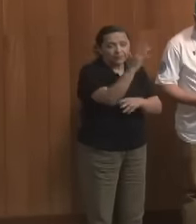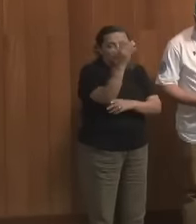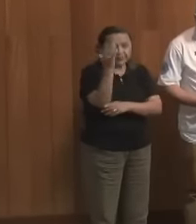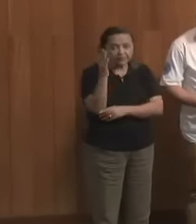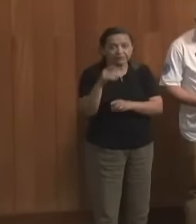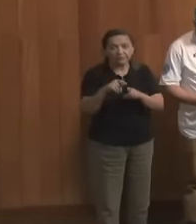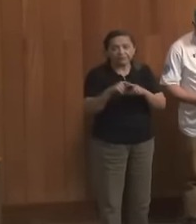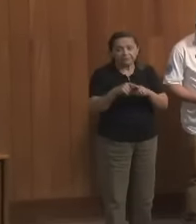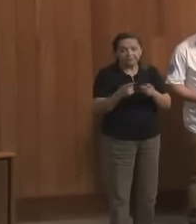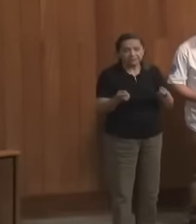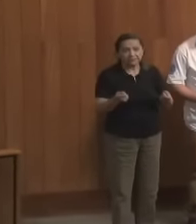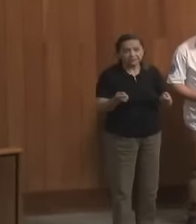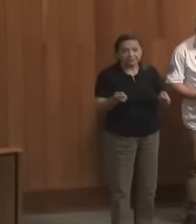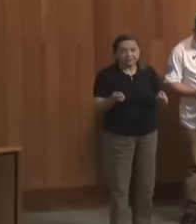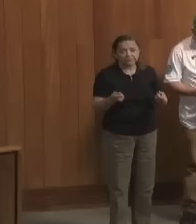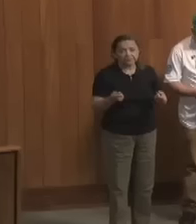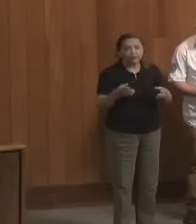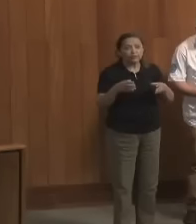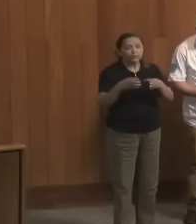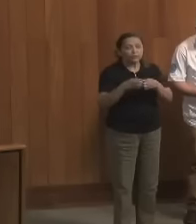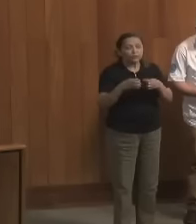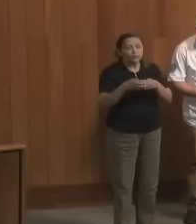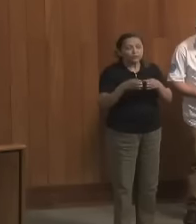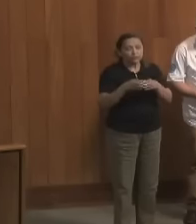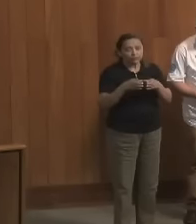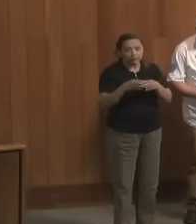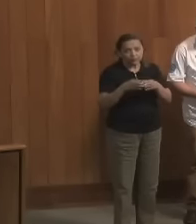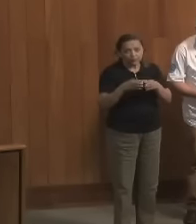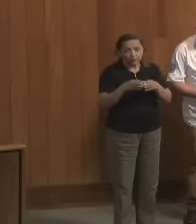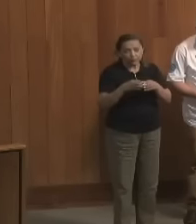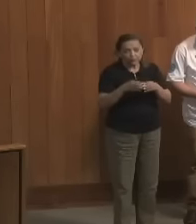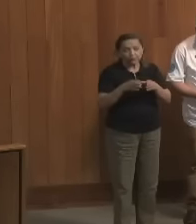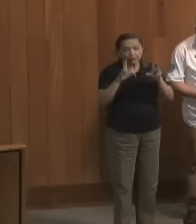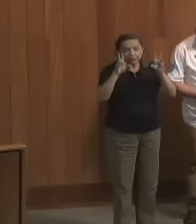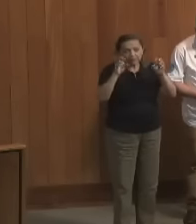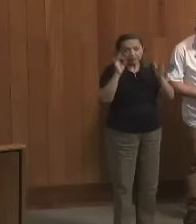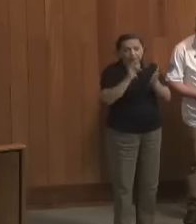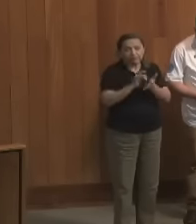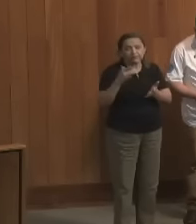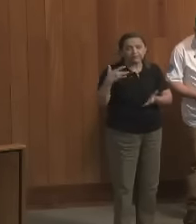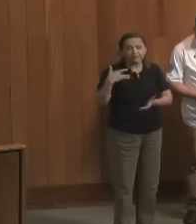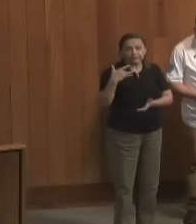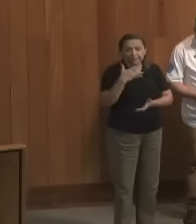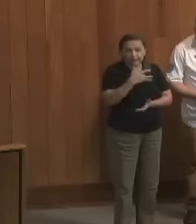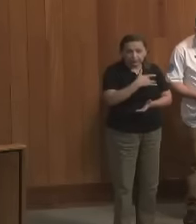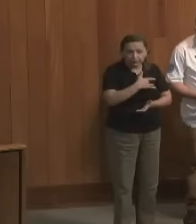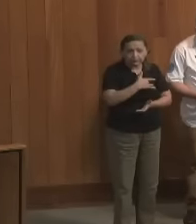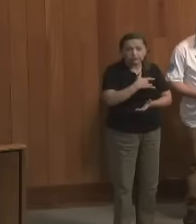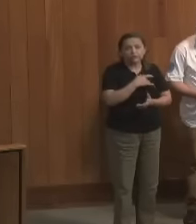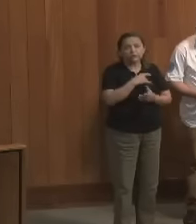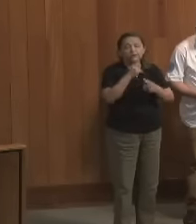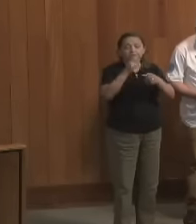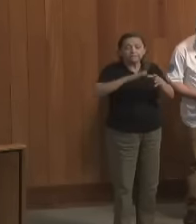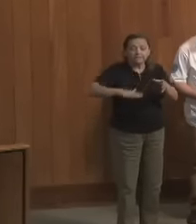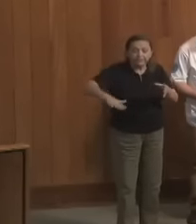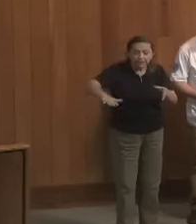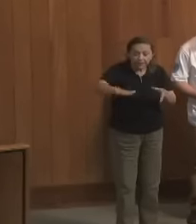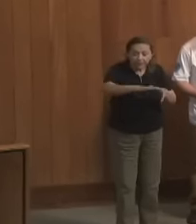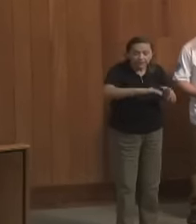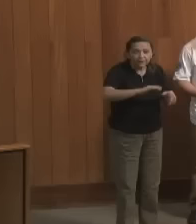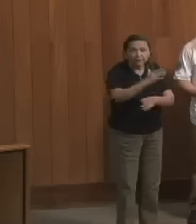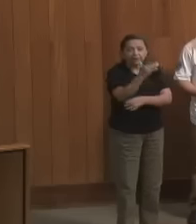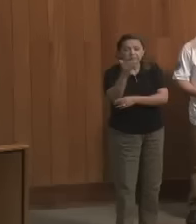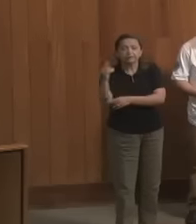mas o grupo é saúde, meio ambiente e consumo consciente, né?